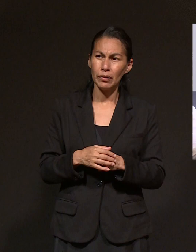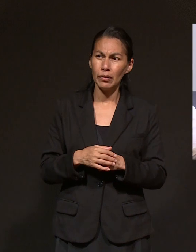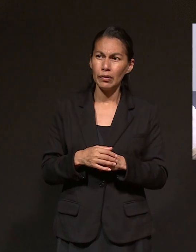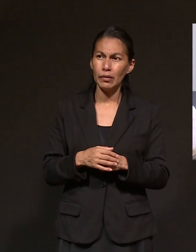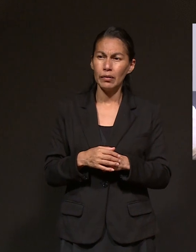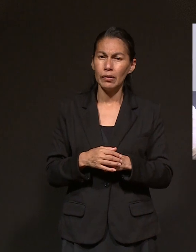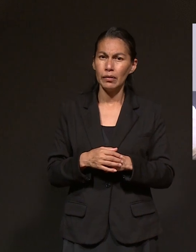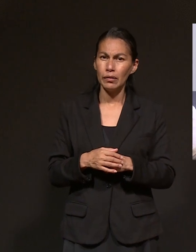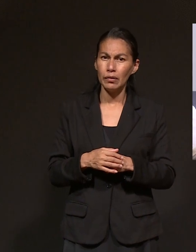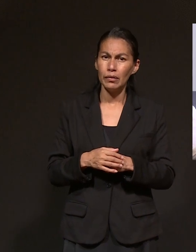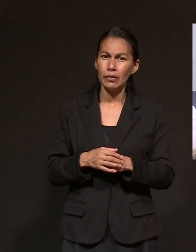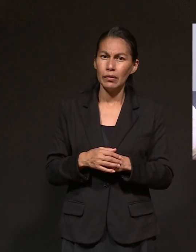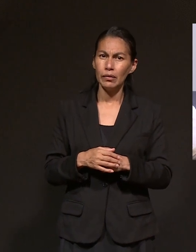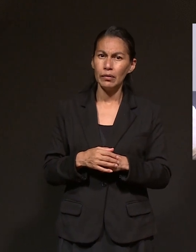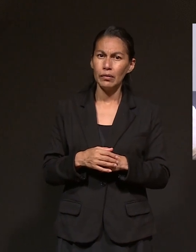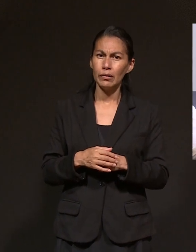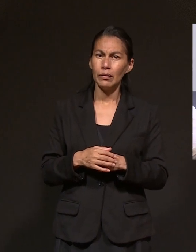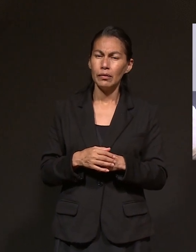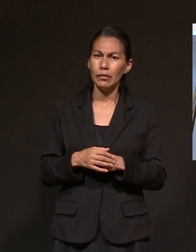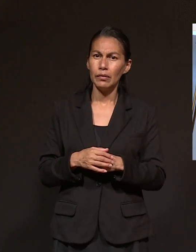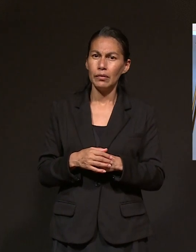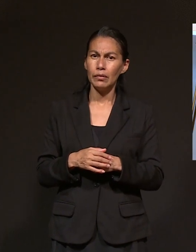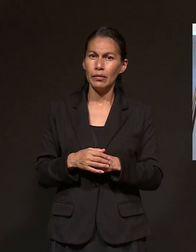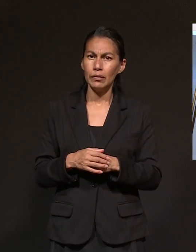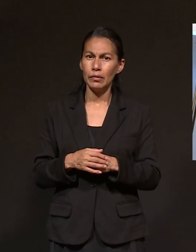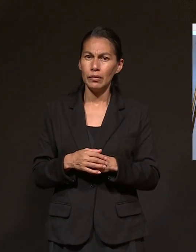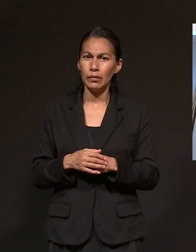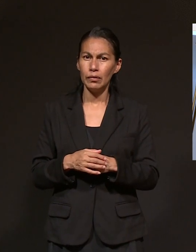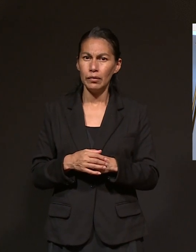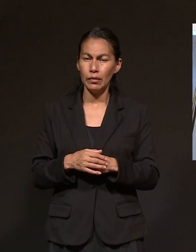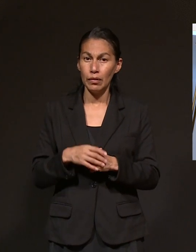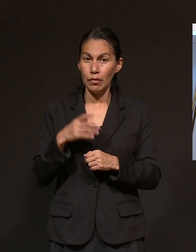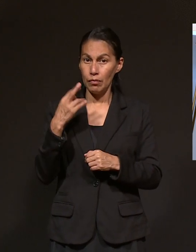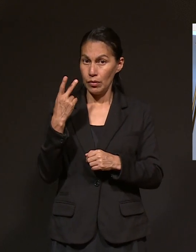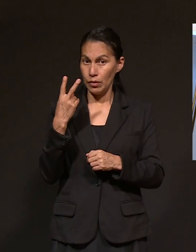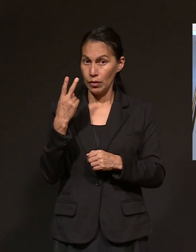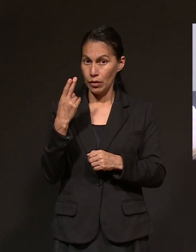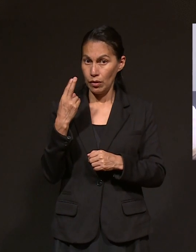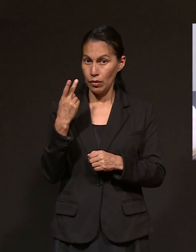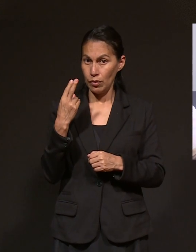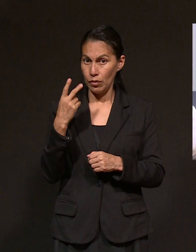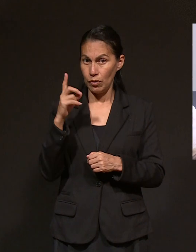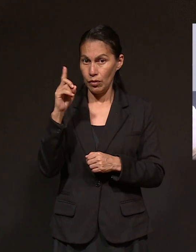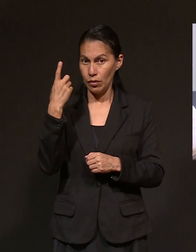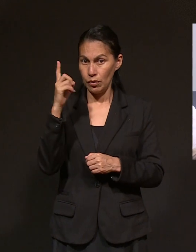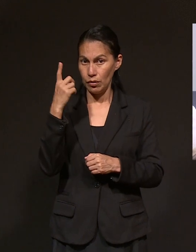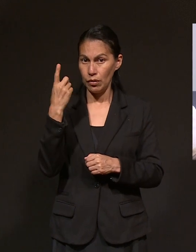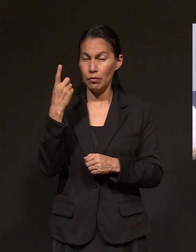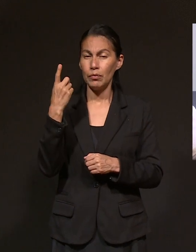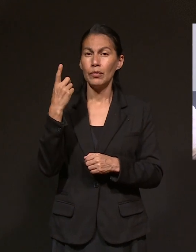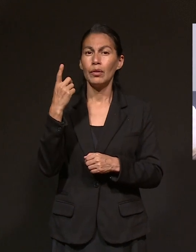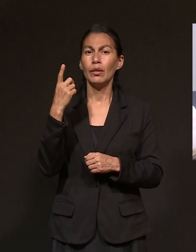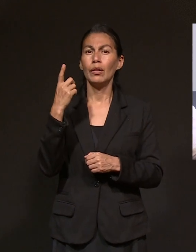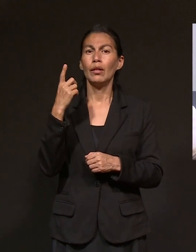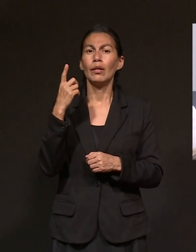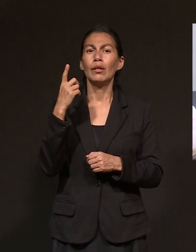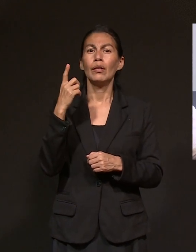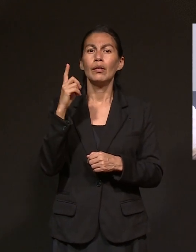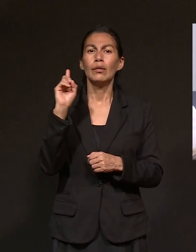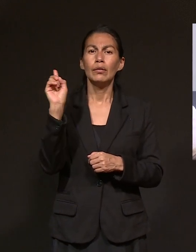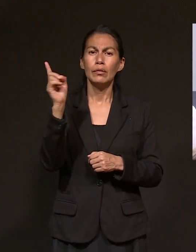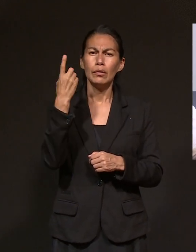Entonces, este... Eso fue en el 2020. Llegamos aquí nosotros el 25 de diciembre del